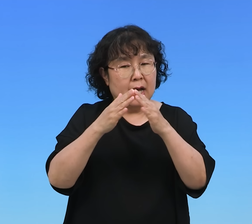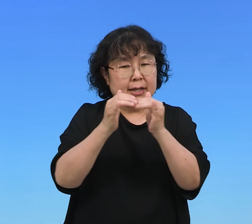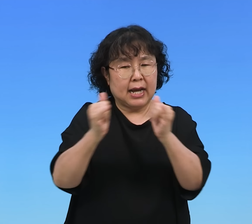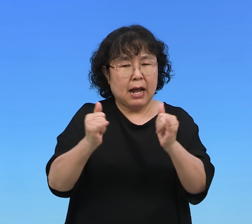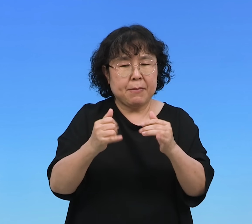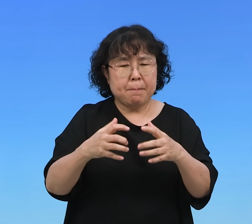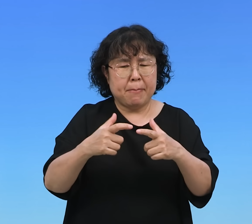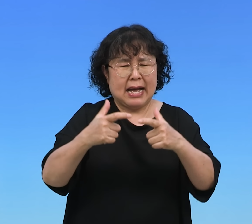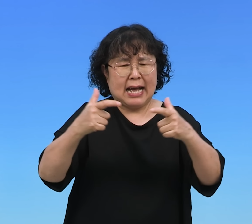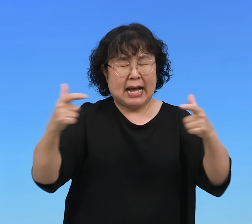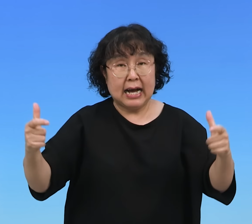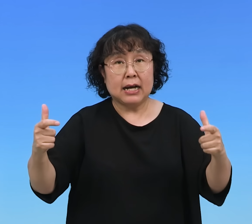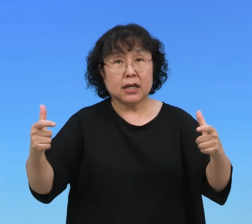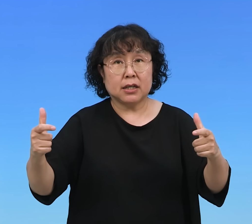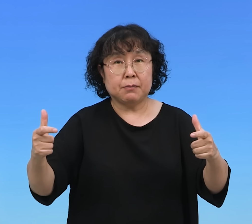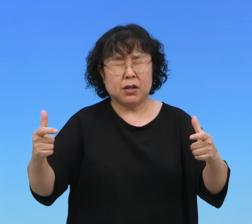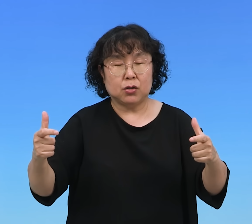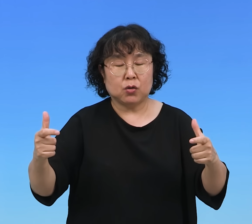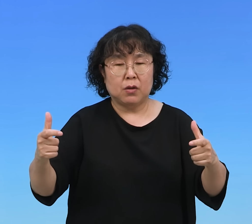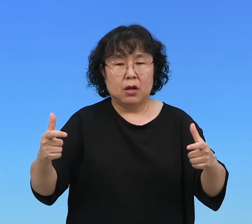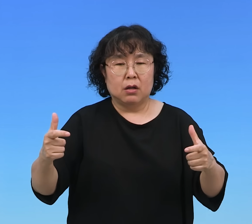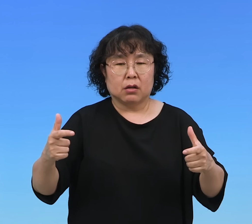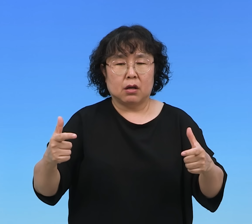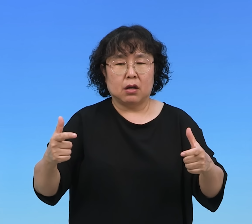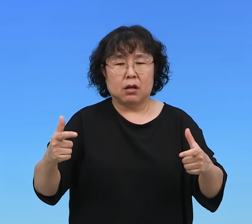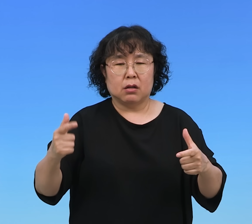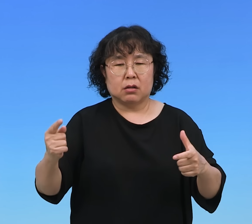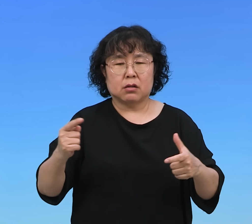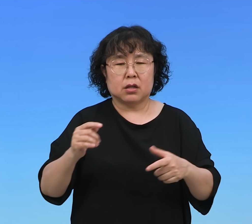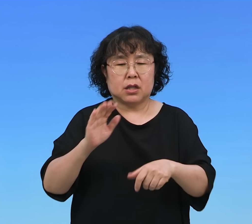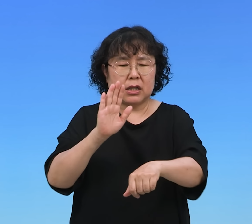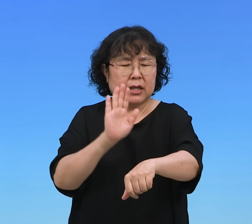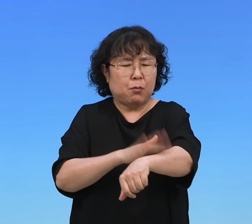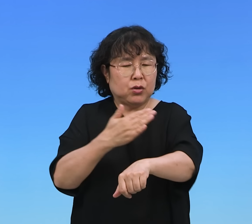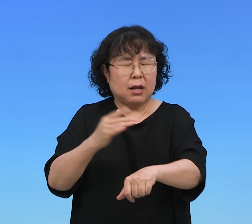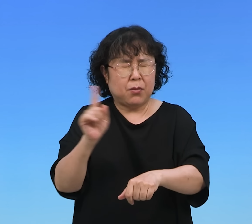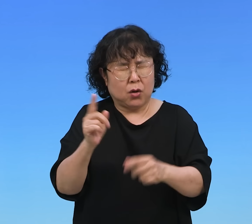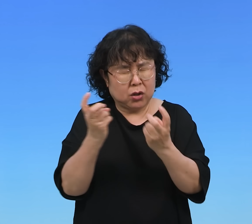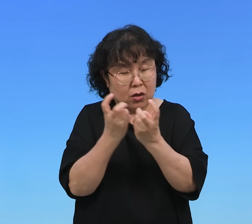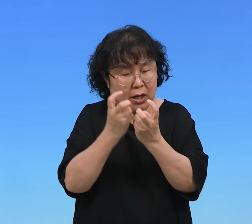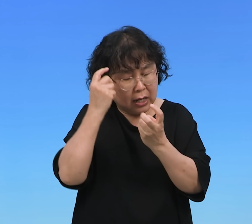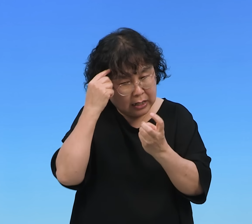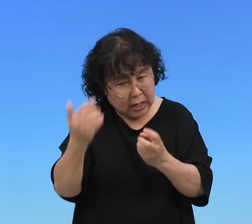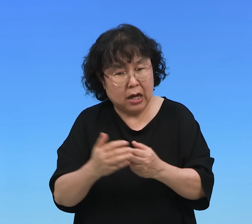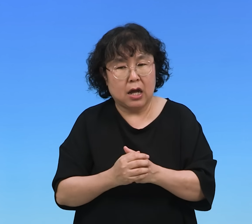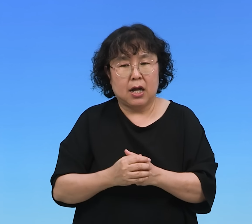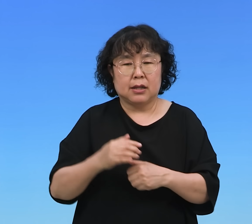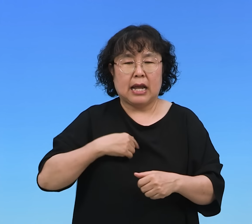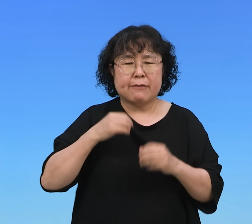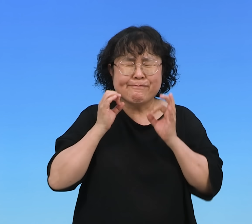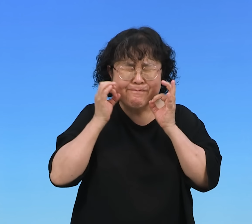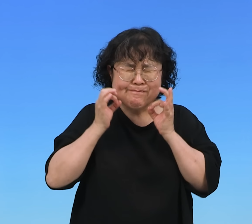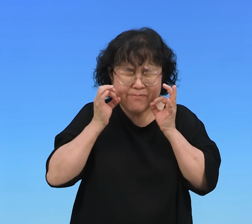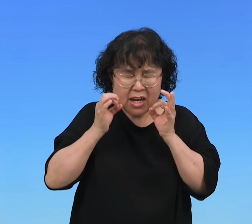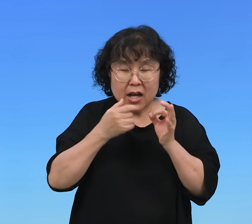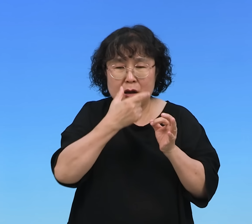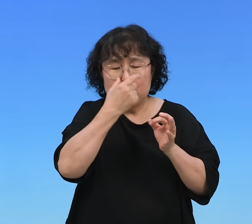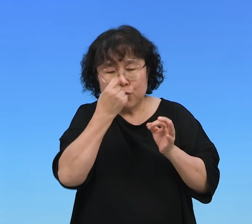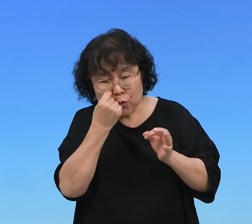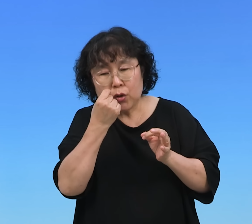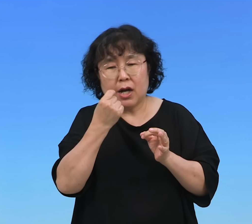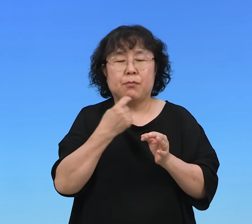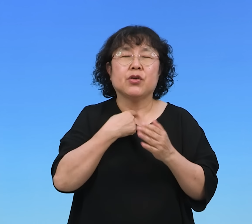생기면 어떡하나. 이 과정은 거쳐야 되는데 결핍으로 눈물이 나고 자신의 연약함으로